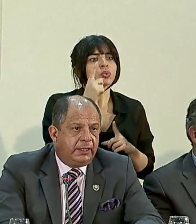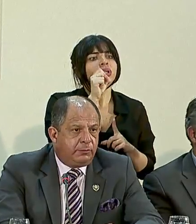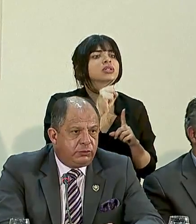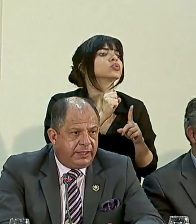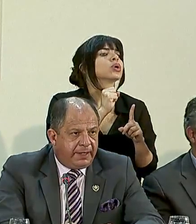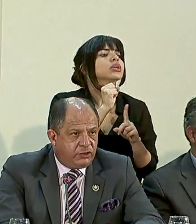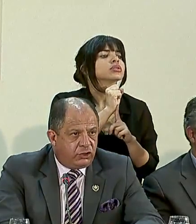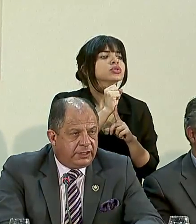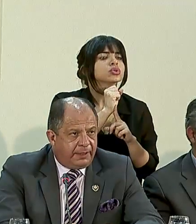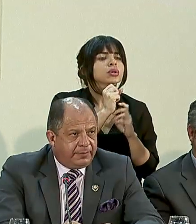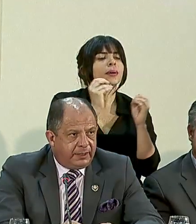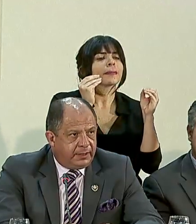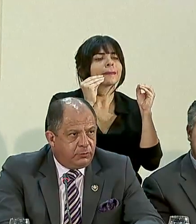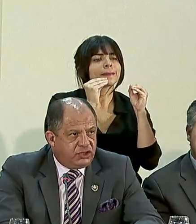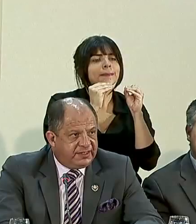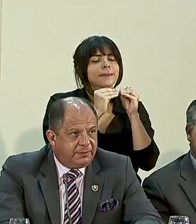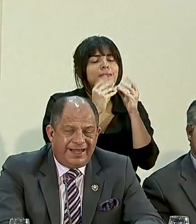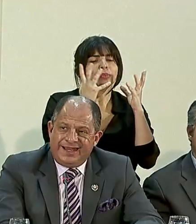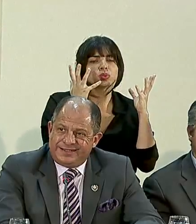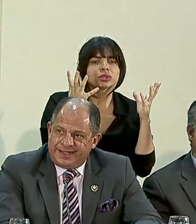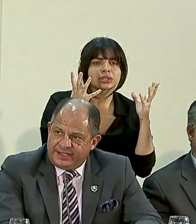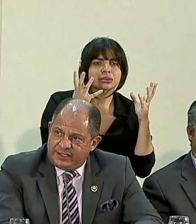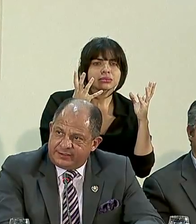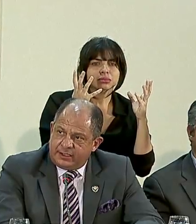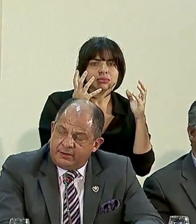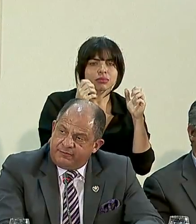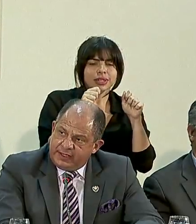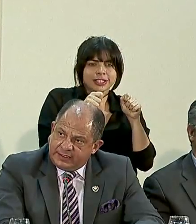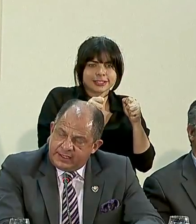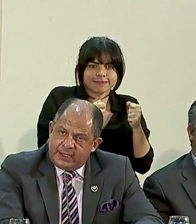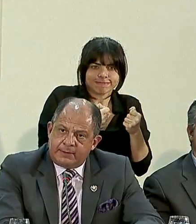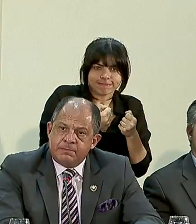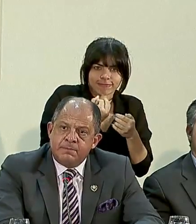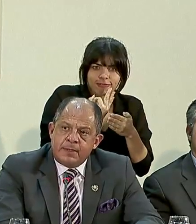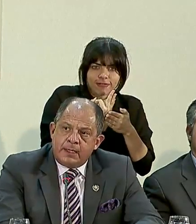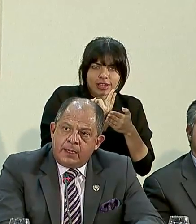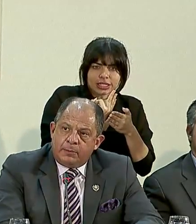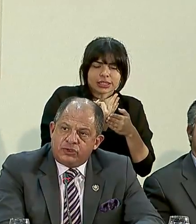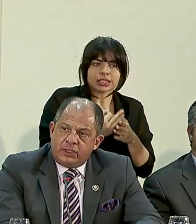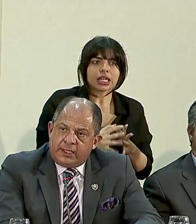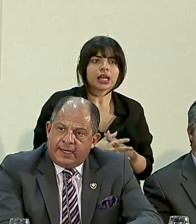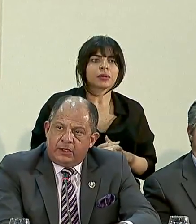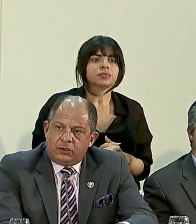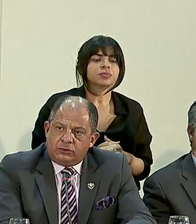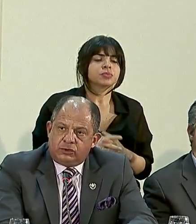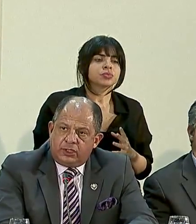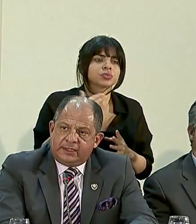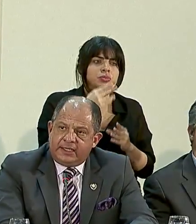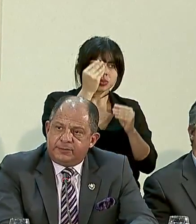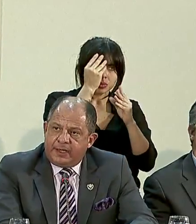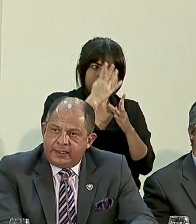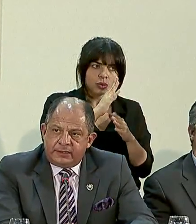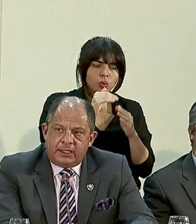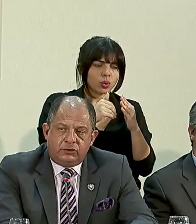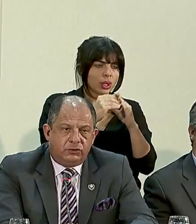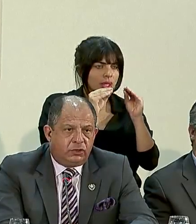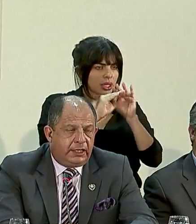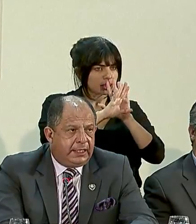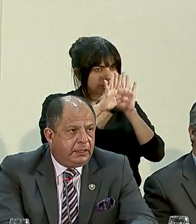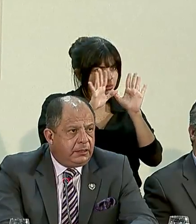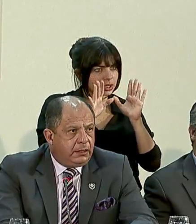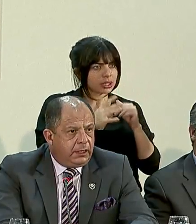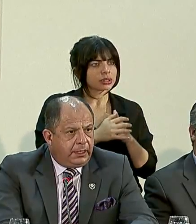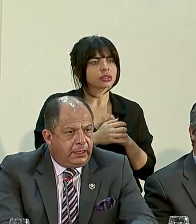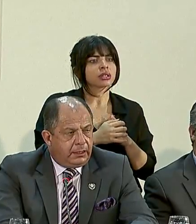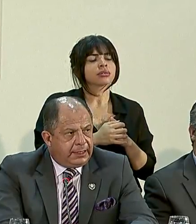situación de muchísima estrechez financiera. Hemos indicado con toda transparencia, con